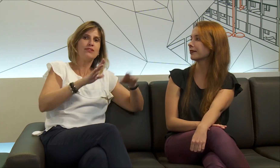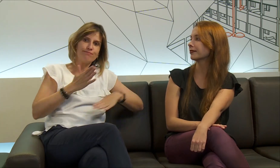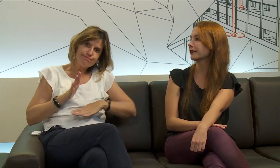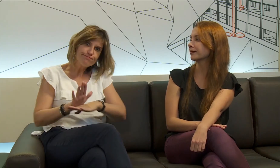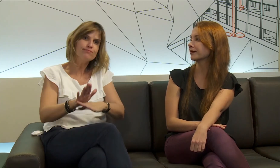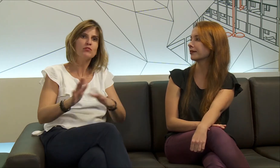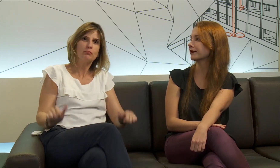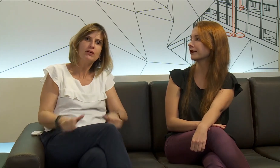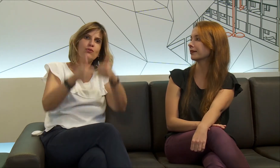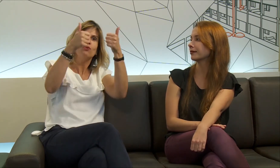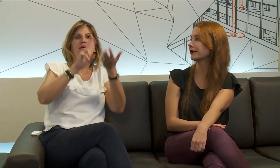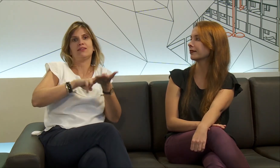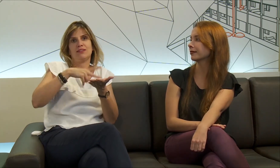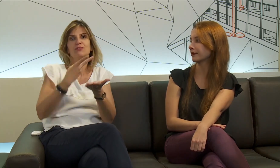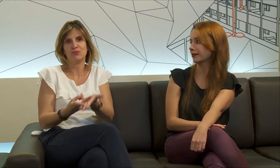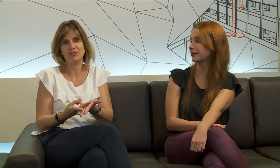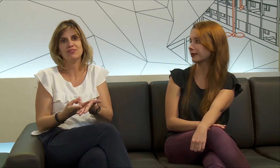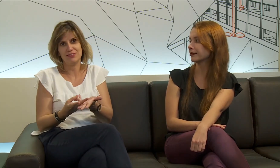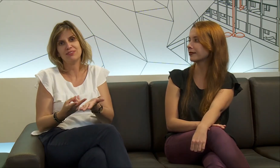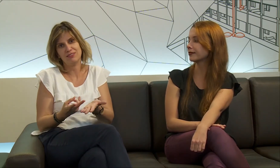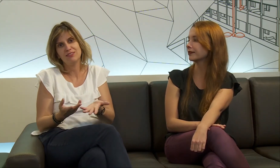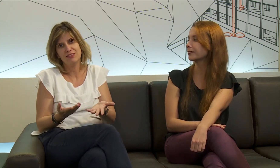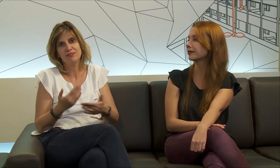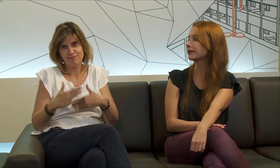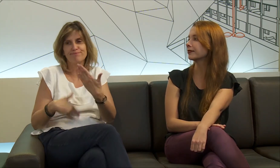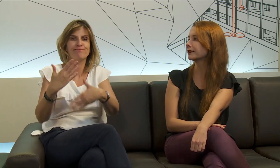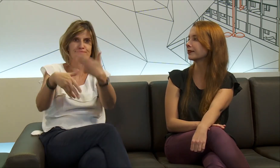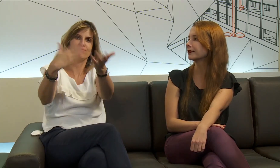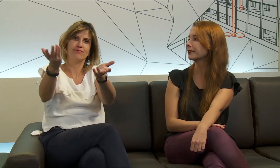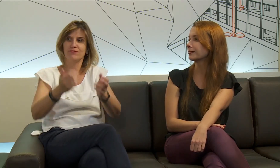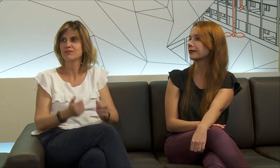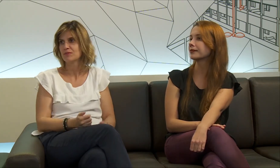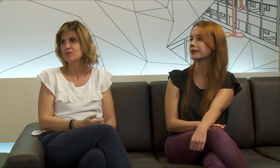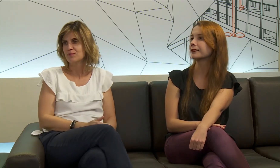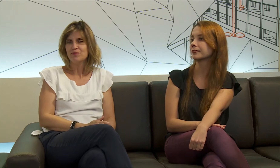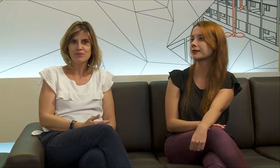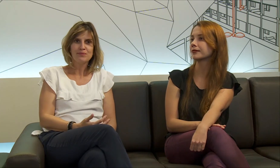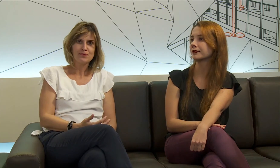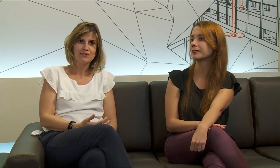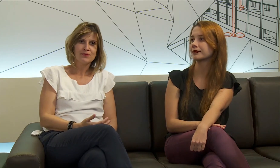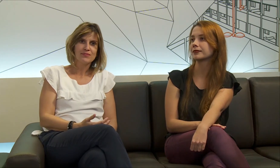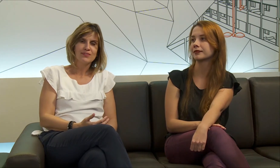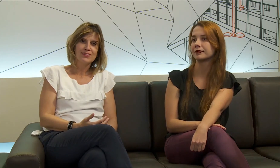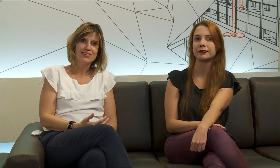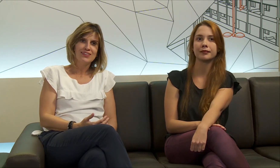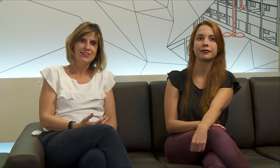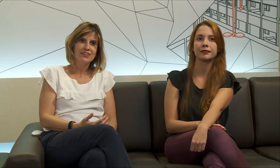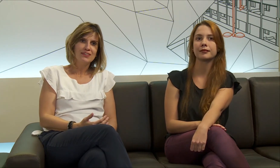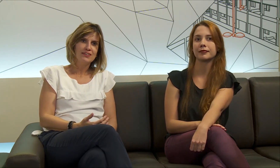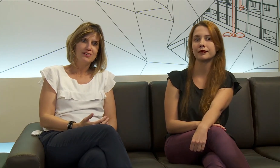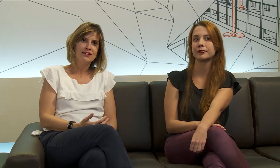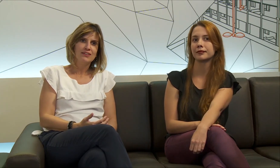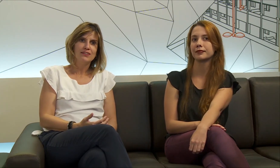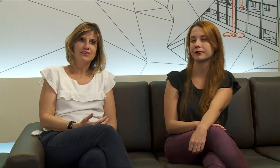são ferramentas que auxiliam, sim, nesse processo, né, que estão caminhando para auxiliar e facilitar a vida, melhorar a qualidade de